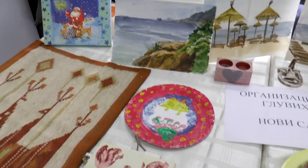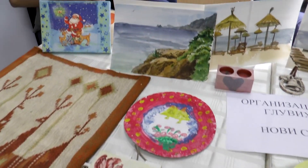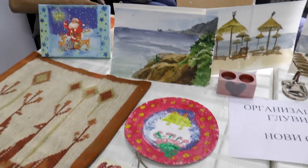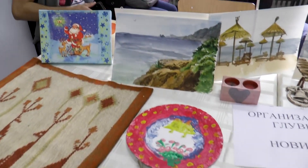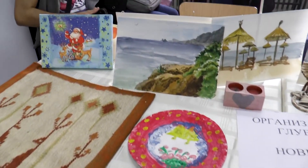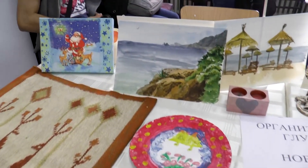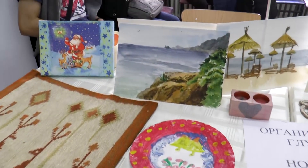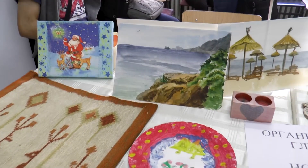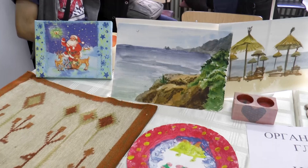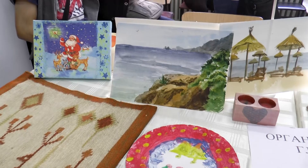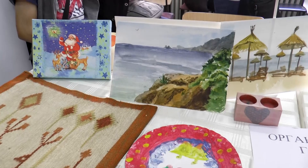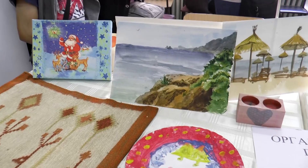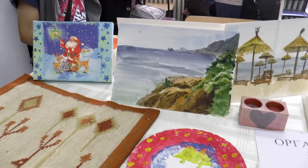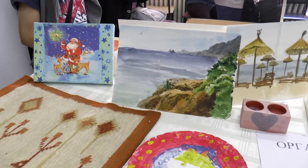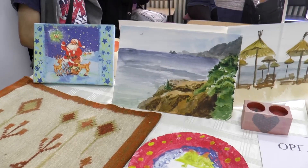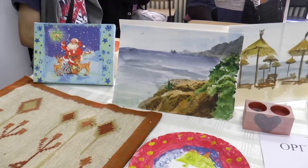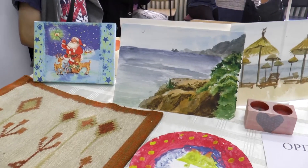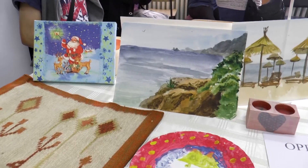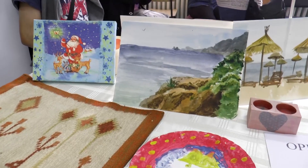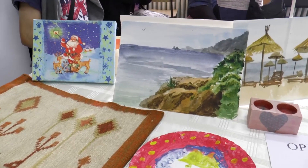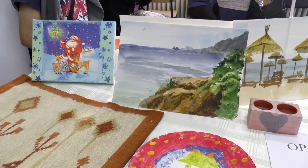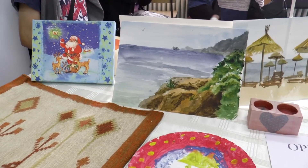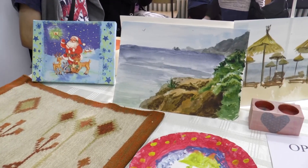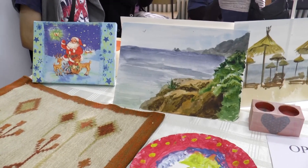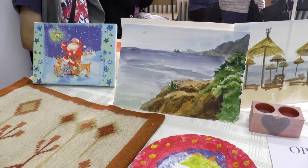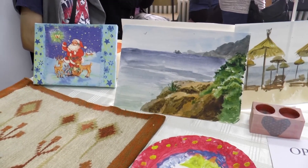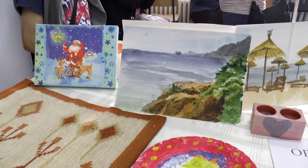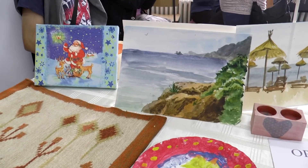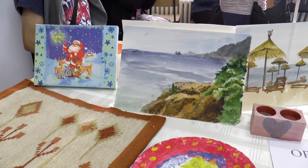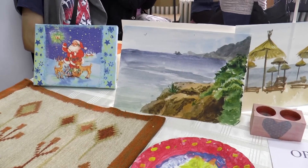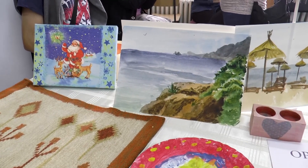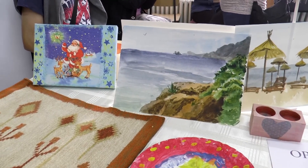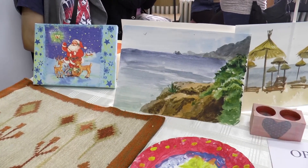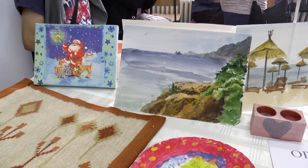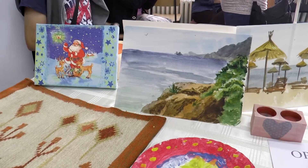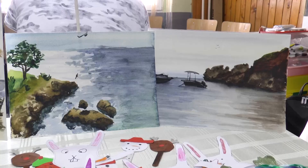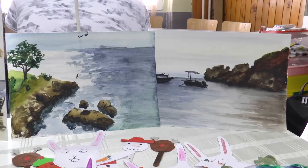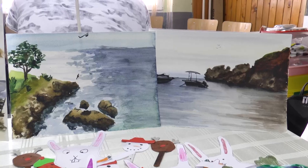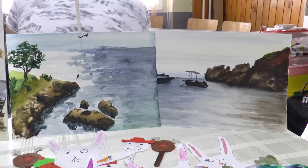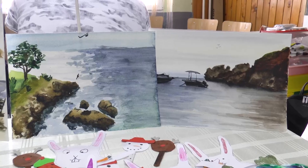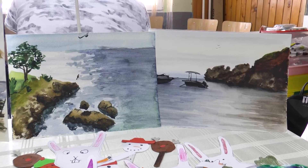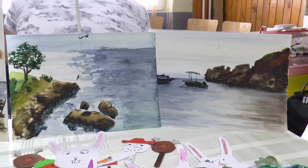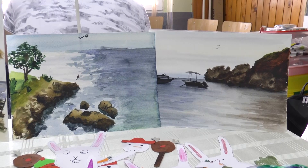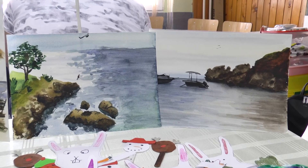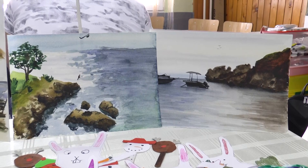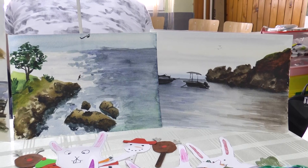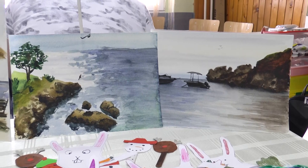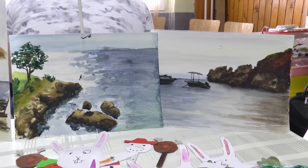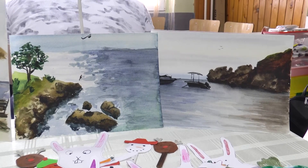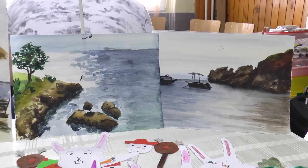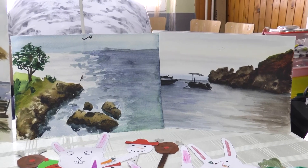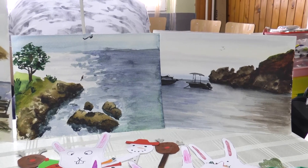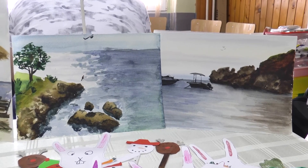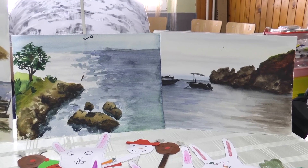obukom dece. Konkretno me zanima, znači, šta je ono što radite u okviru tih radionica, čemu